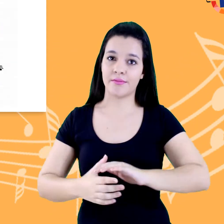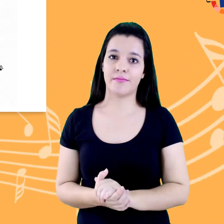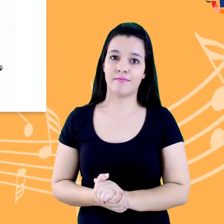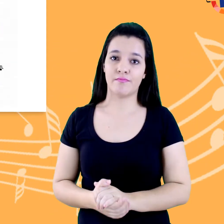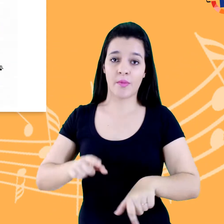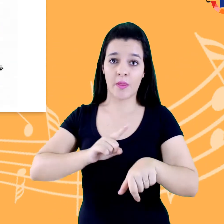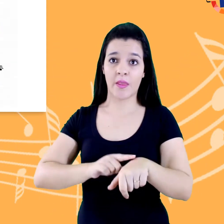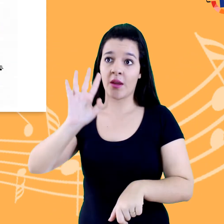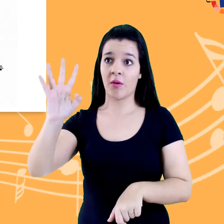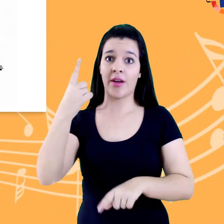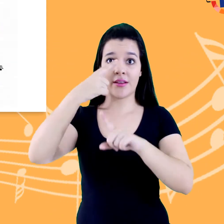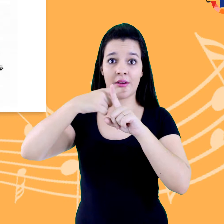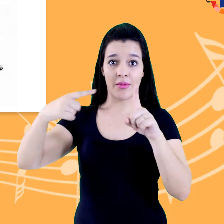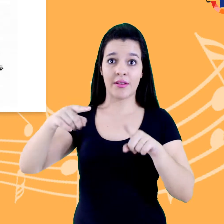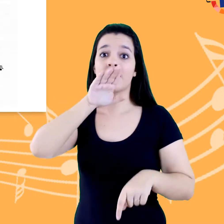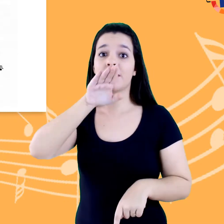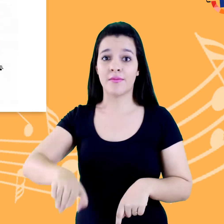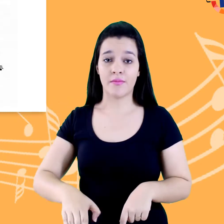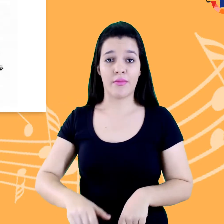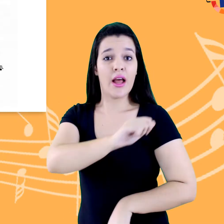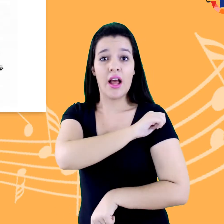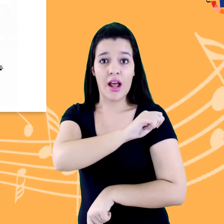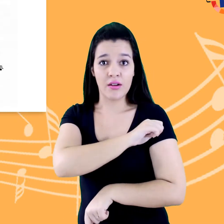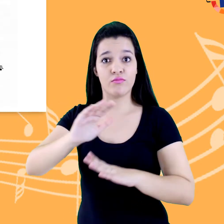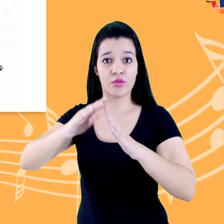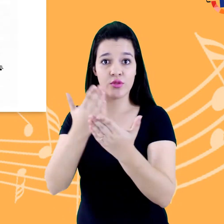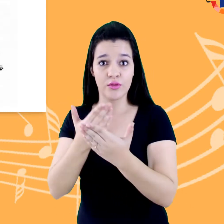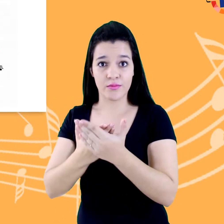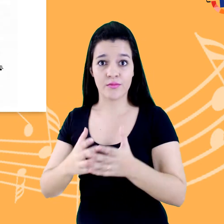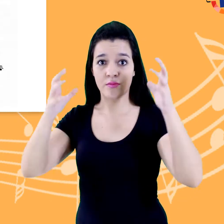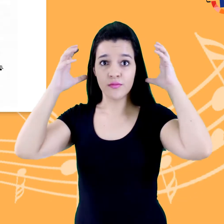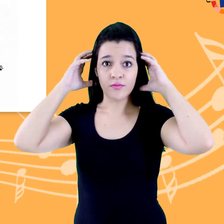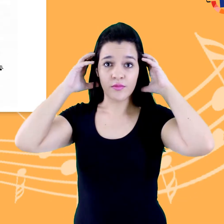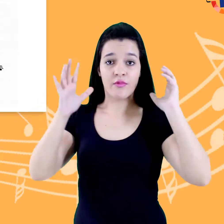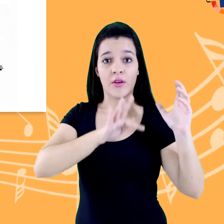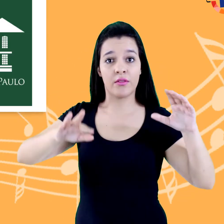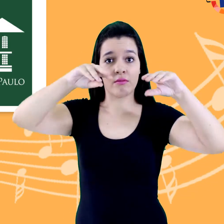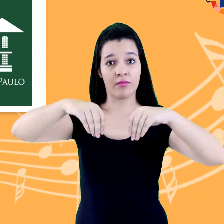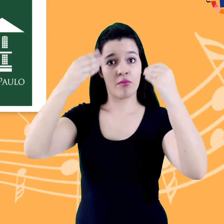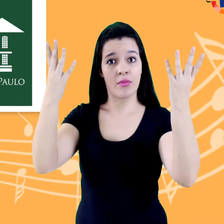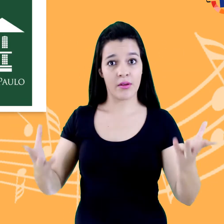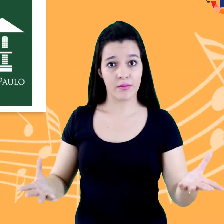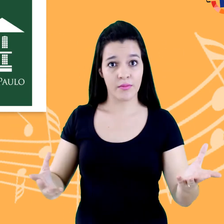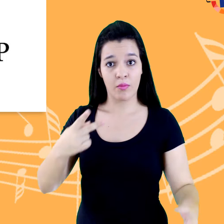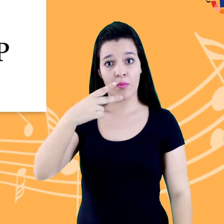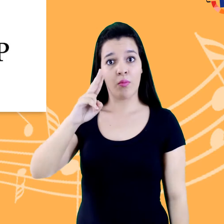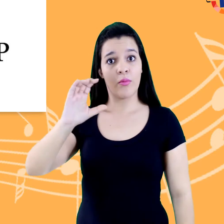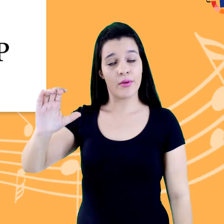16h30, alunos das escolas de fonoaudiologia da Unifesp, PUC São Paulo,